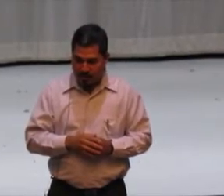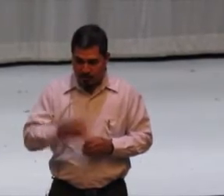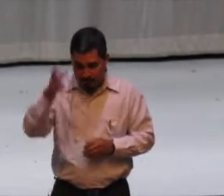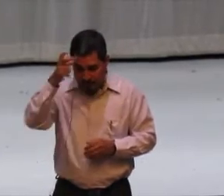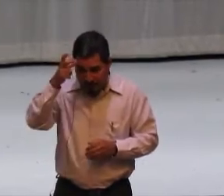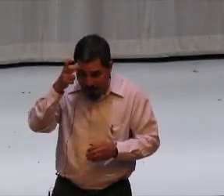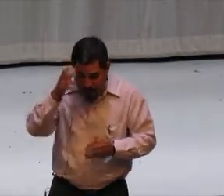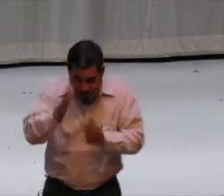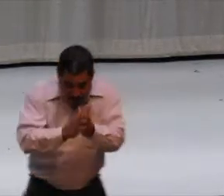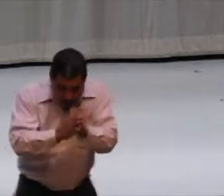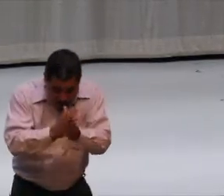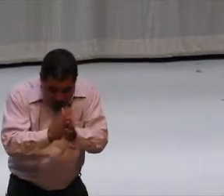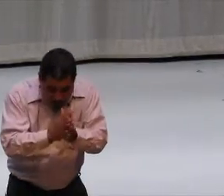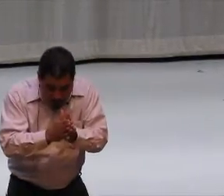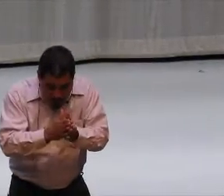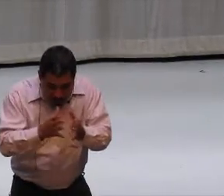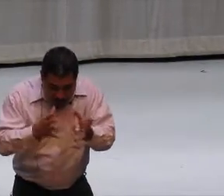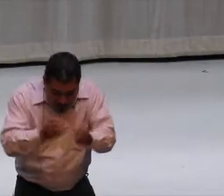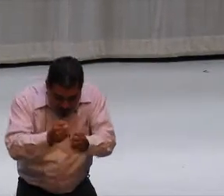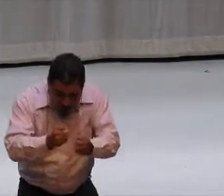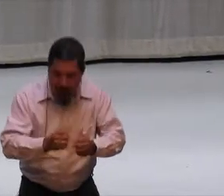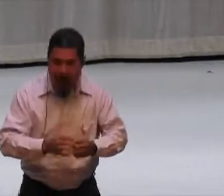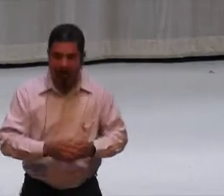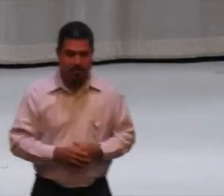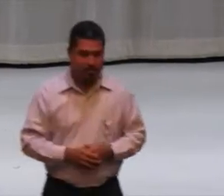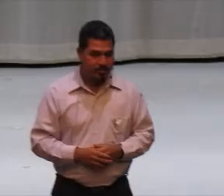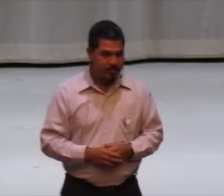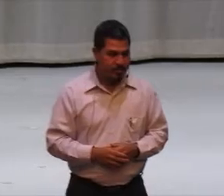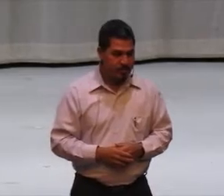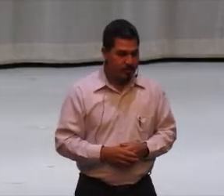Porque Satanás es muy astuto y agarra.